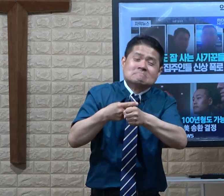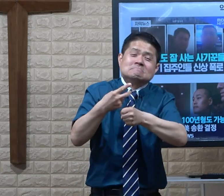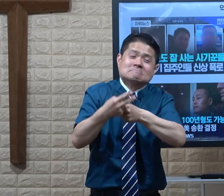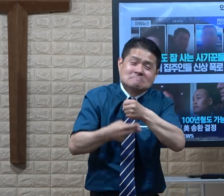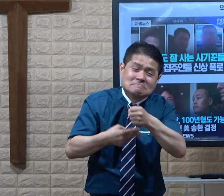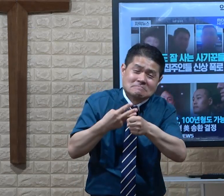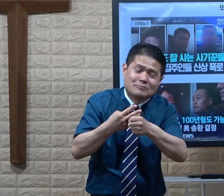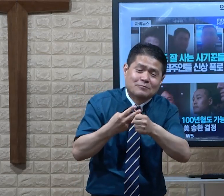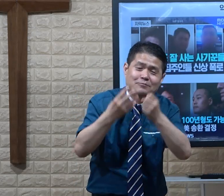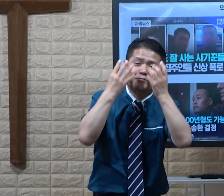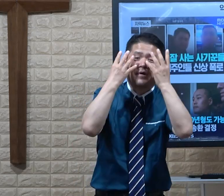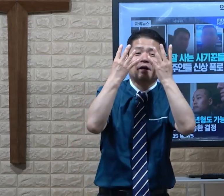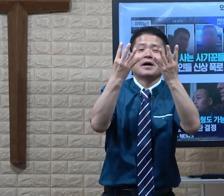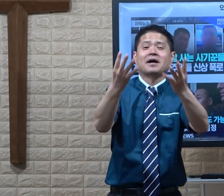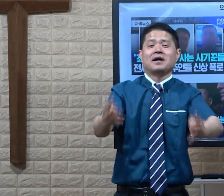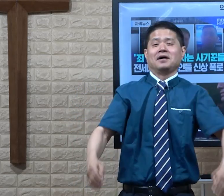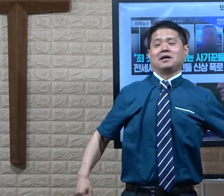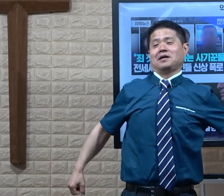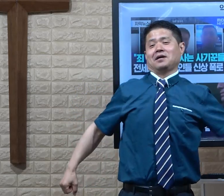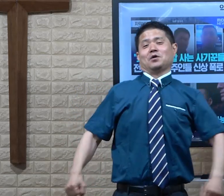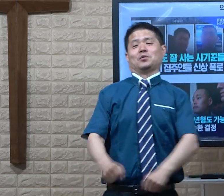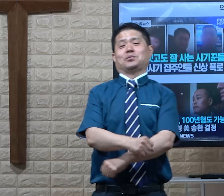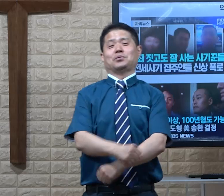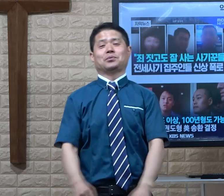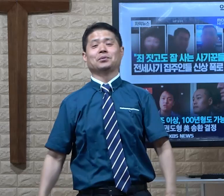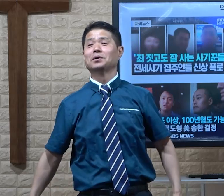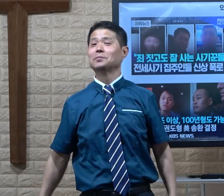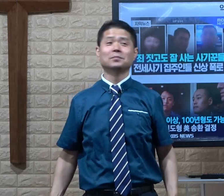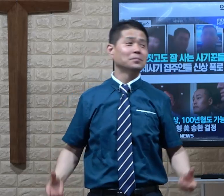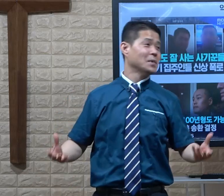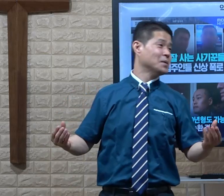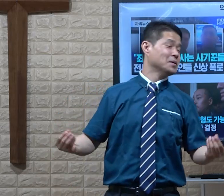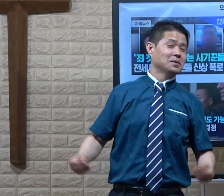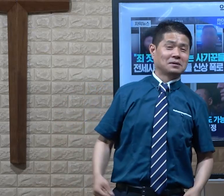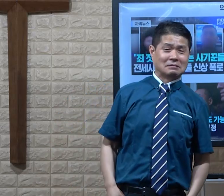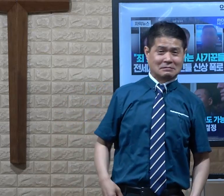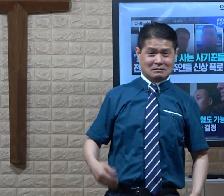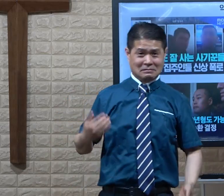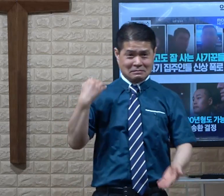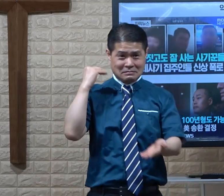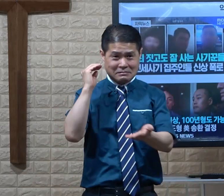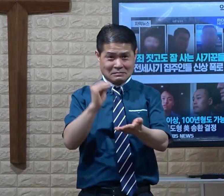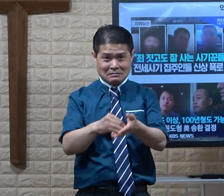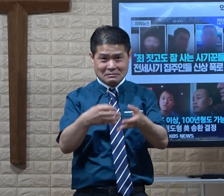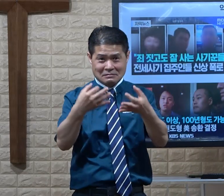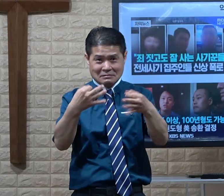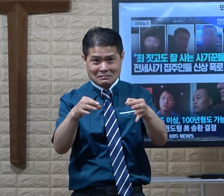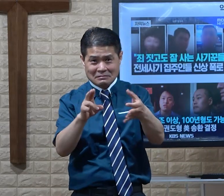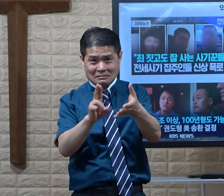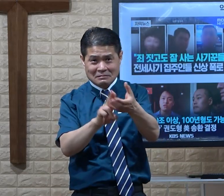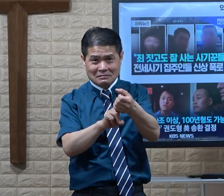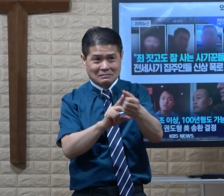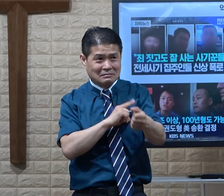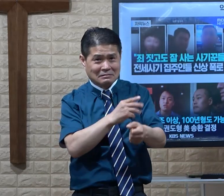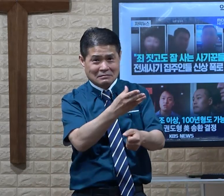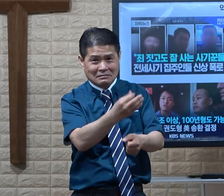그렇게 편하게 살다가 3,000년 살다가 다시 출소를 해서 다 끝냈으니까 왜 죄는